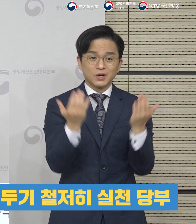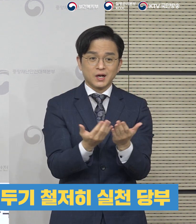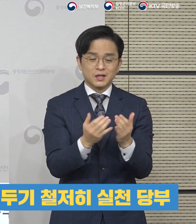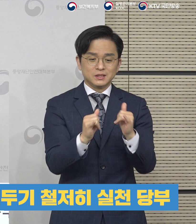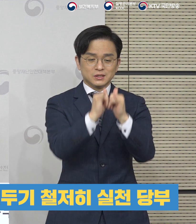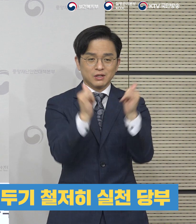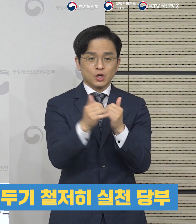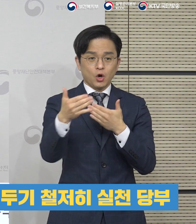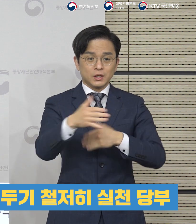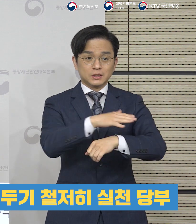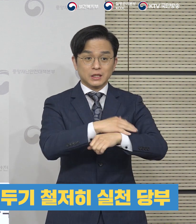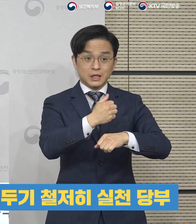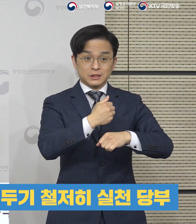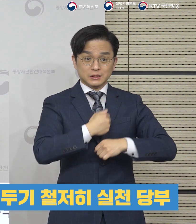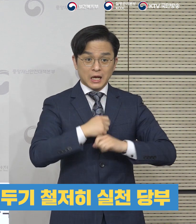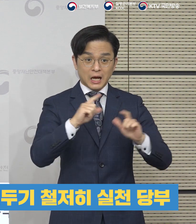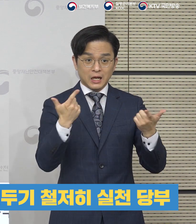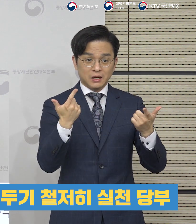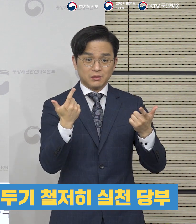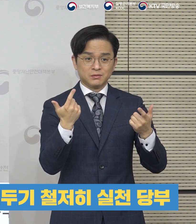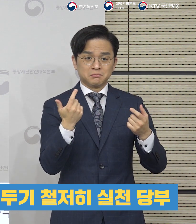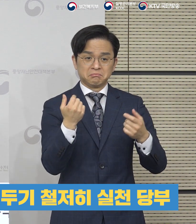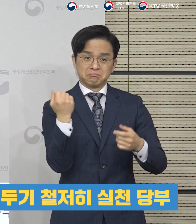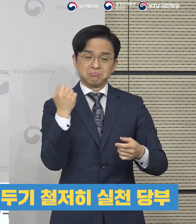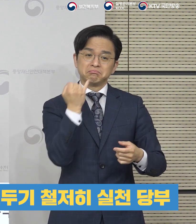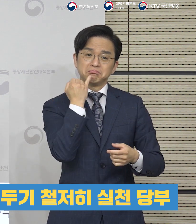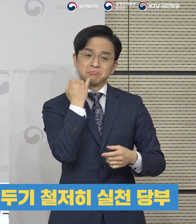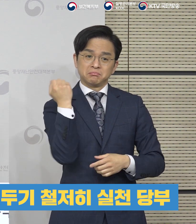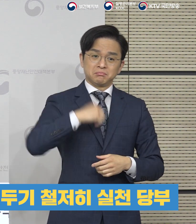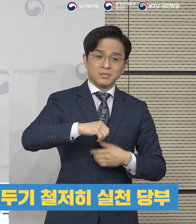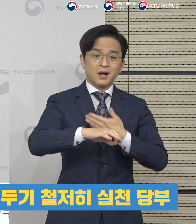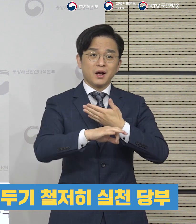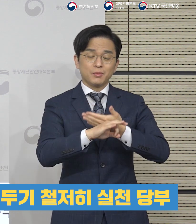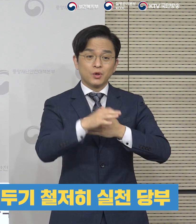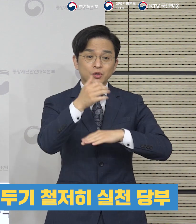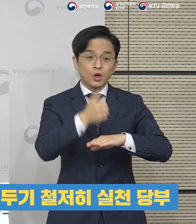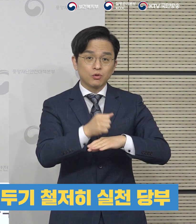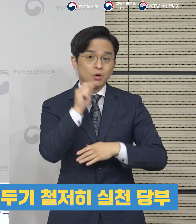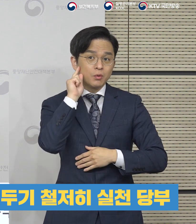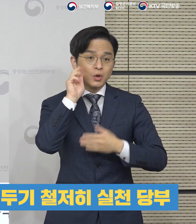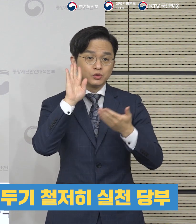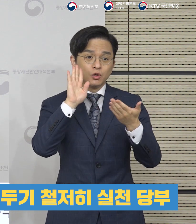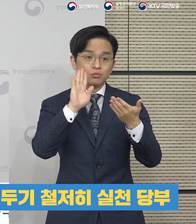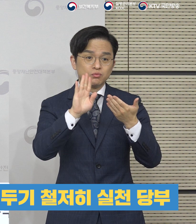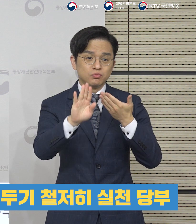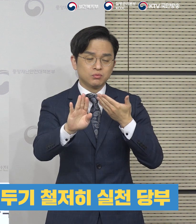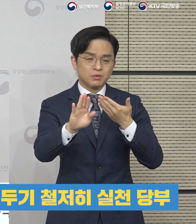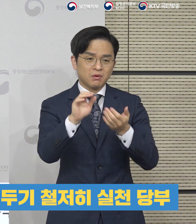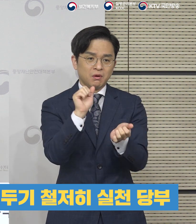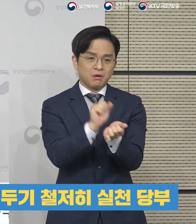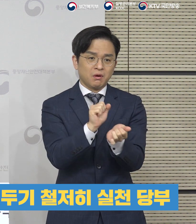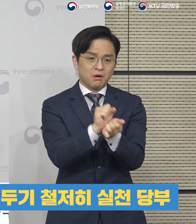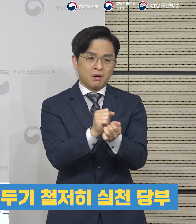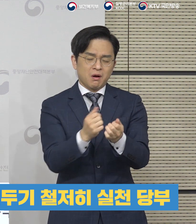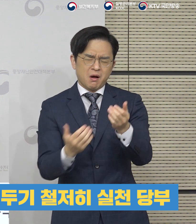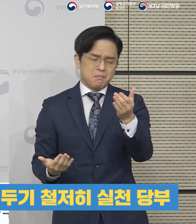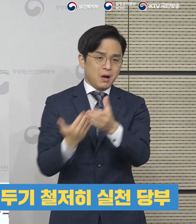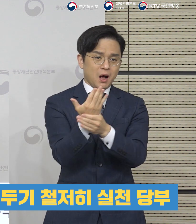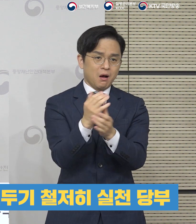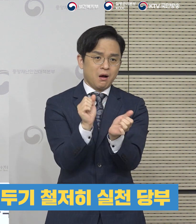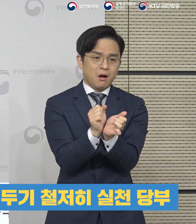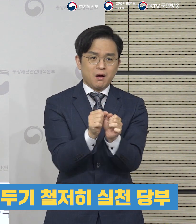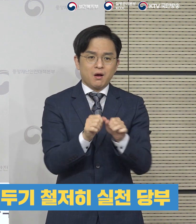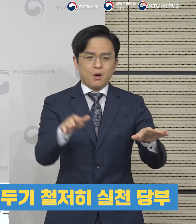지금 우리가 사회적 거리두기를 느슨히 한다면 그 결과는 며칠 뒤, 몇 주 뒤에 우리가 감당하기